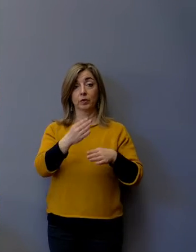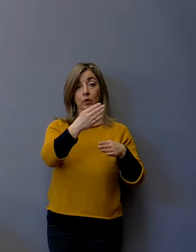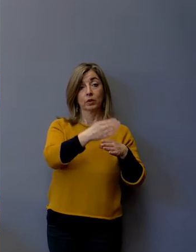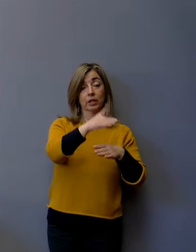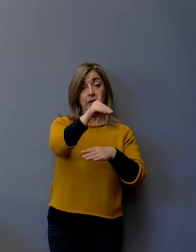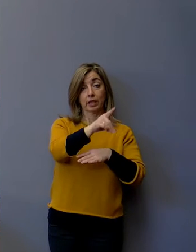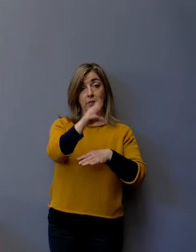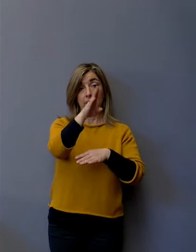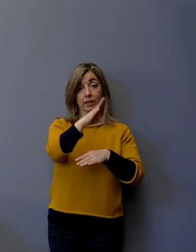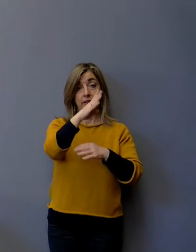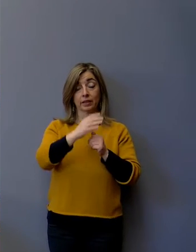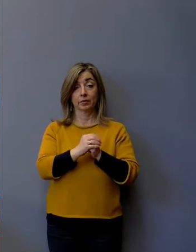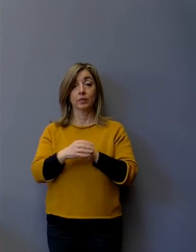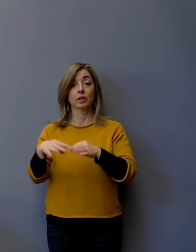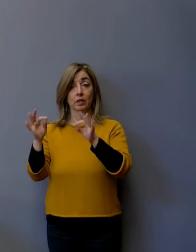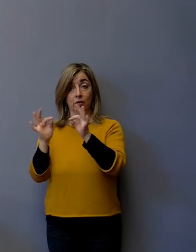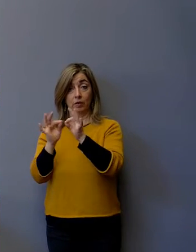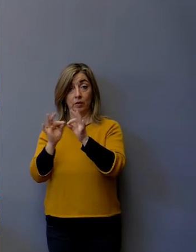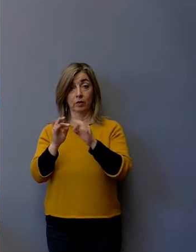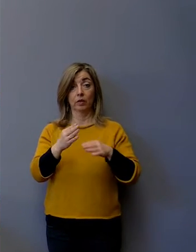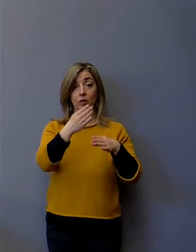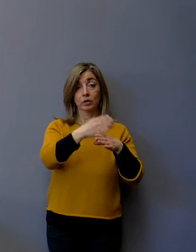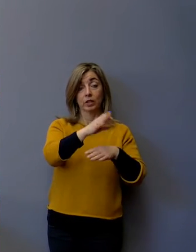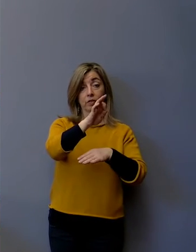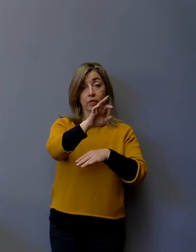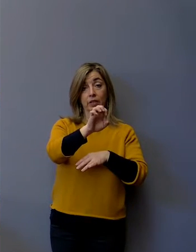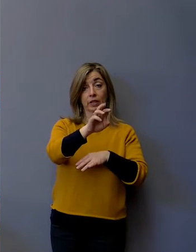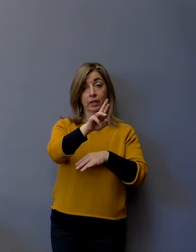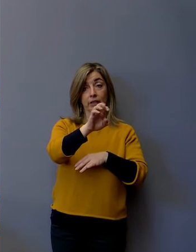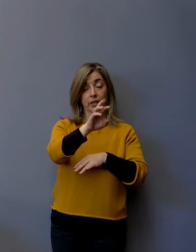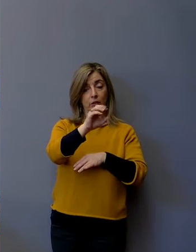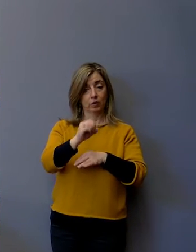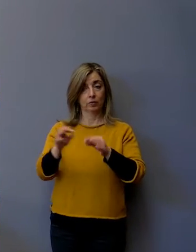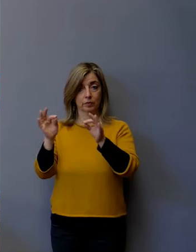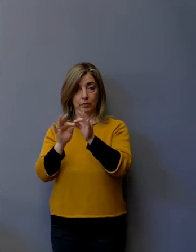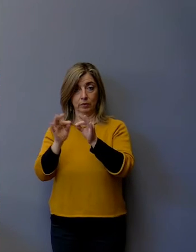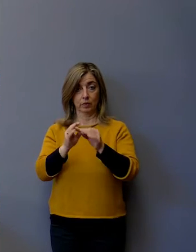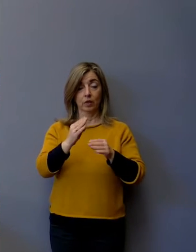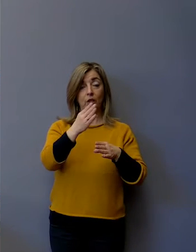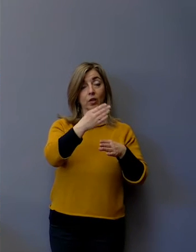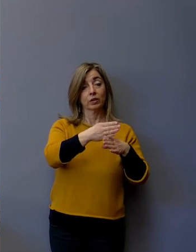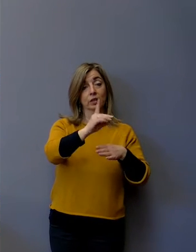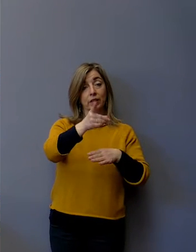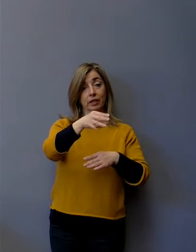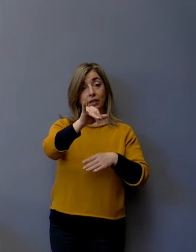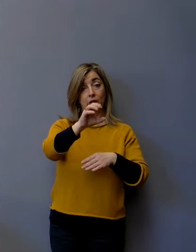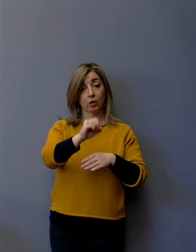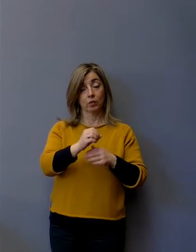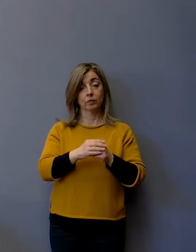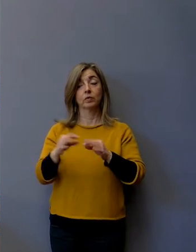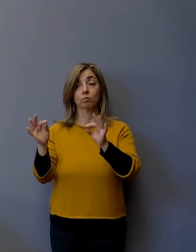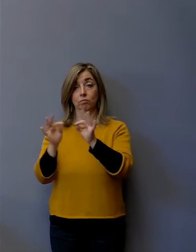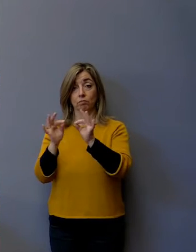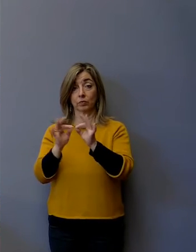benedictis consigliere ferrero favorevole al consigliere grillo lavare